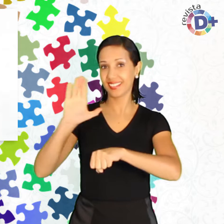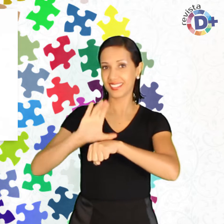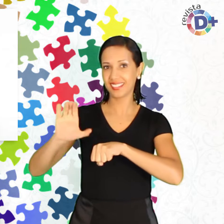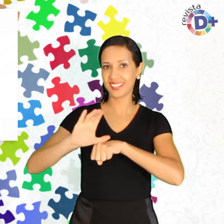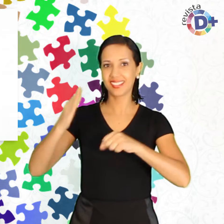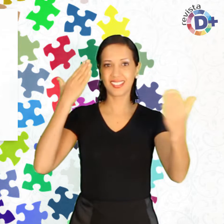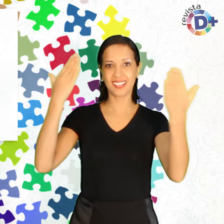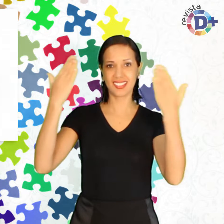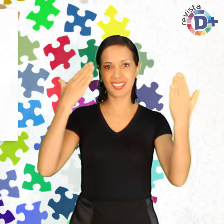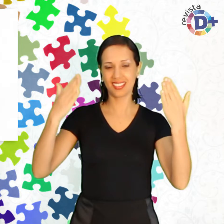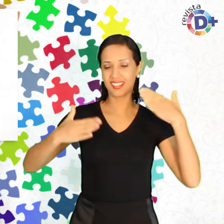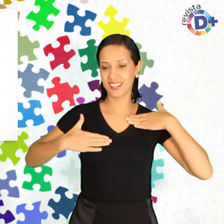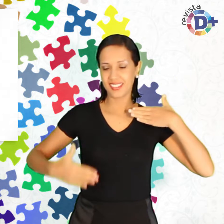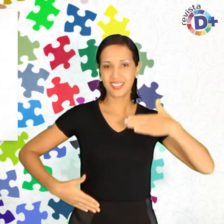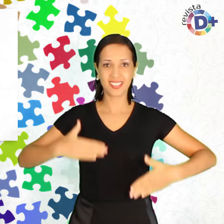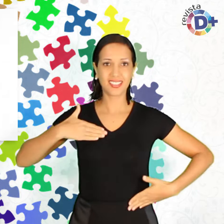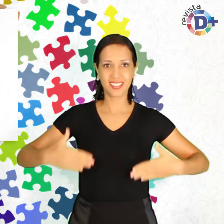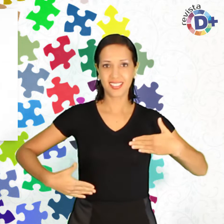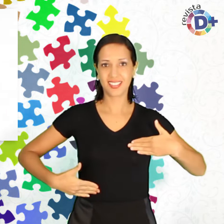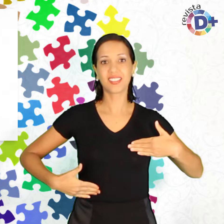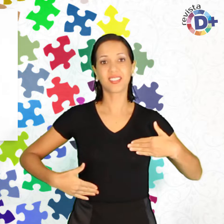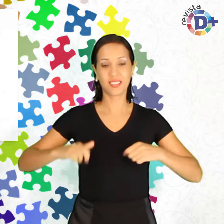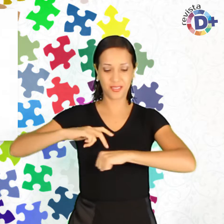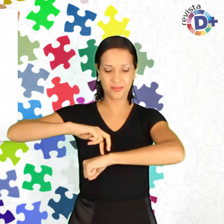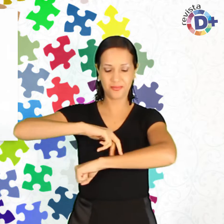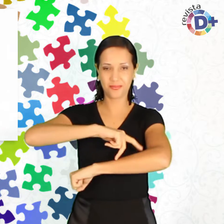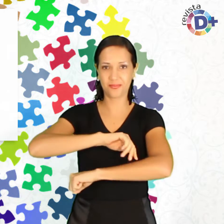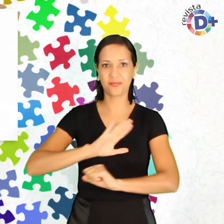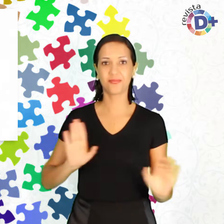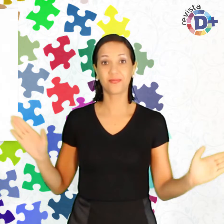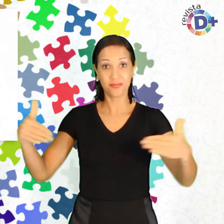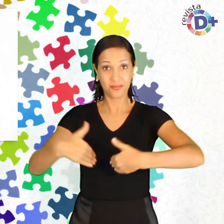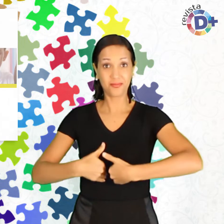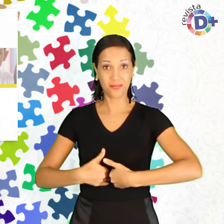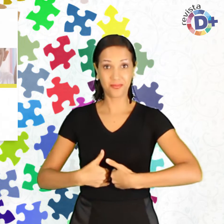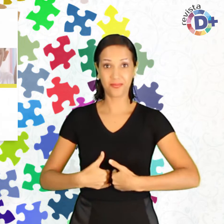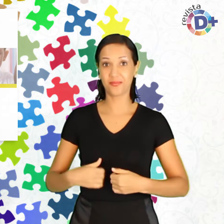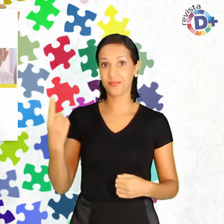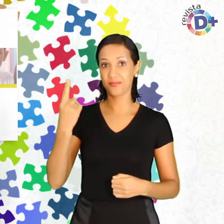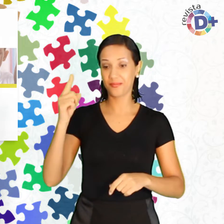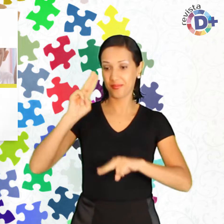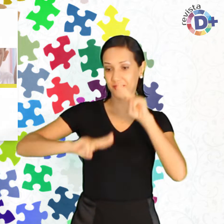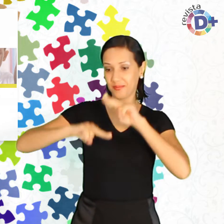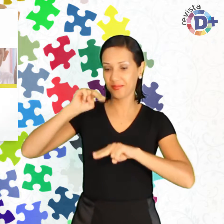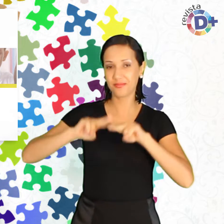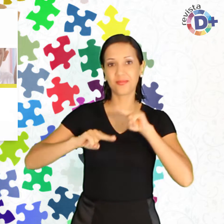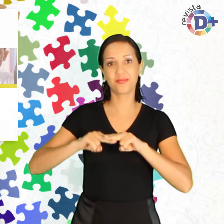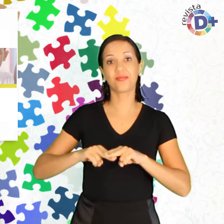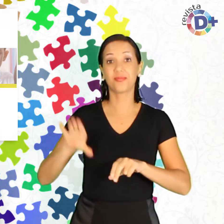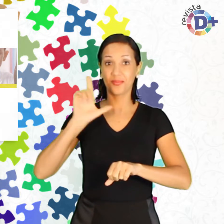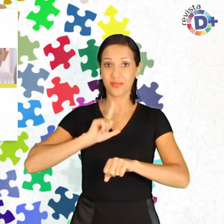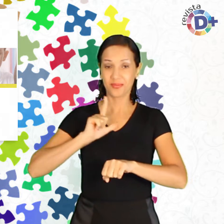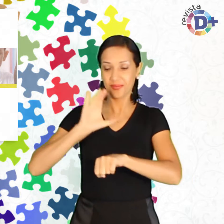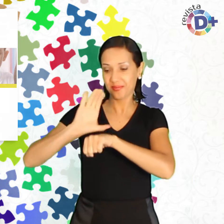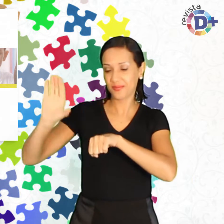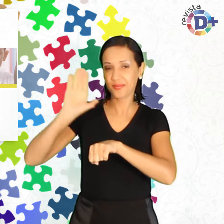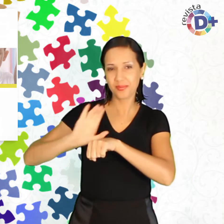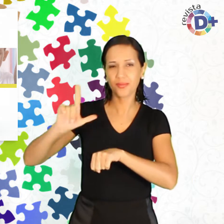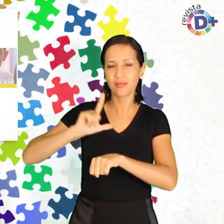o curso psicomotricidade no autismo no dia 1º de junho será ministrado curso que